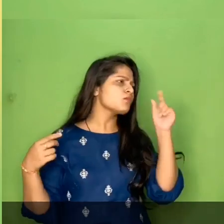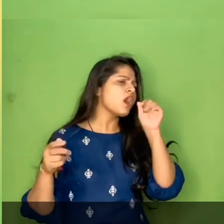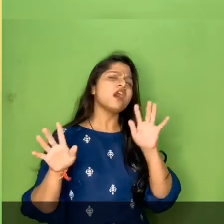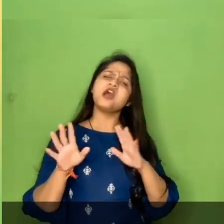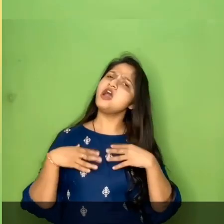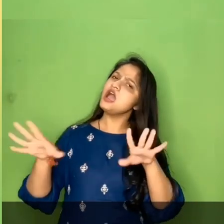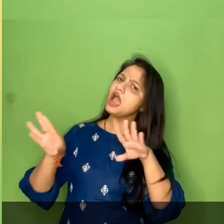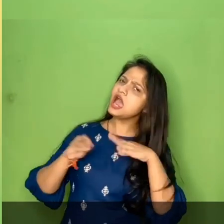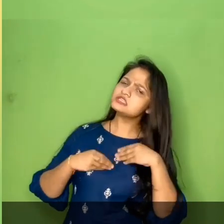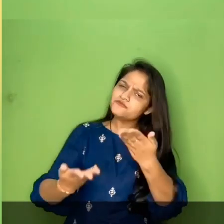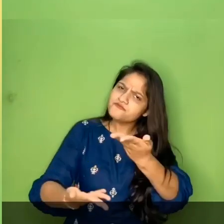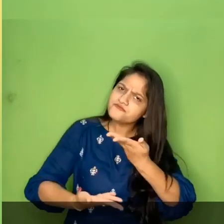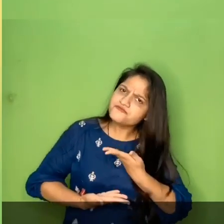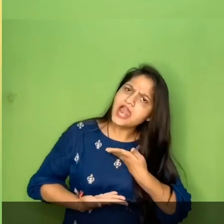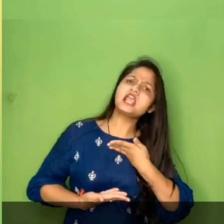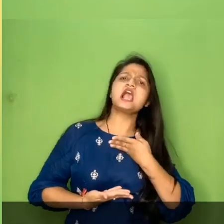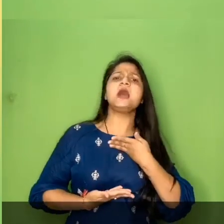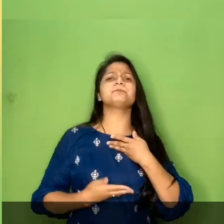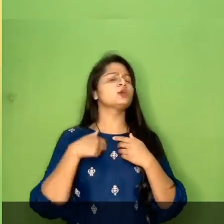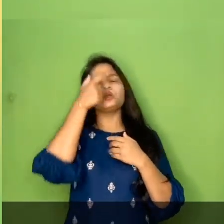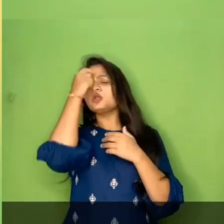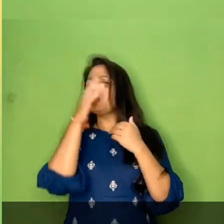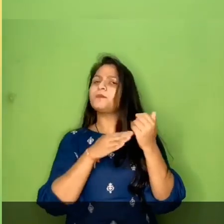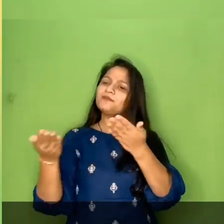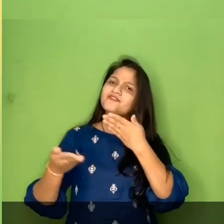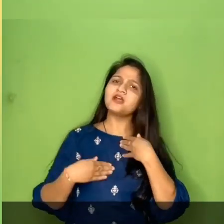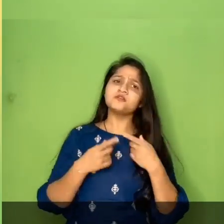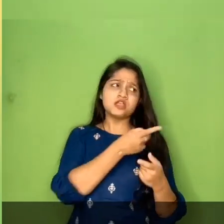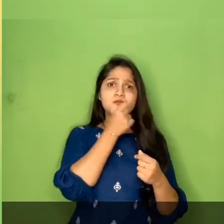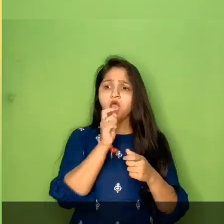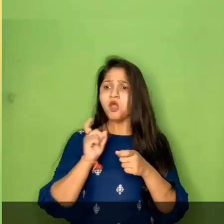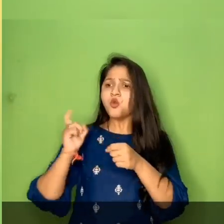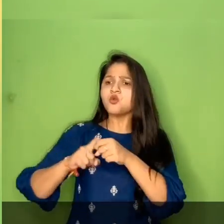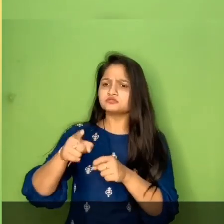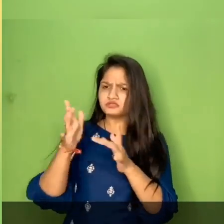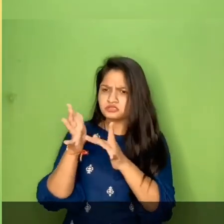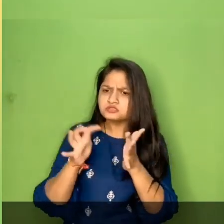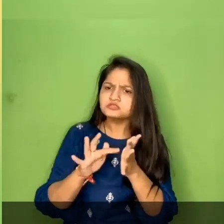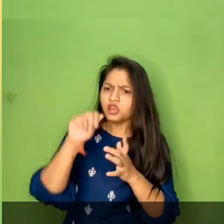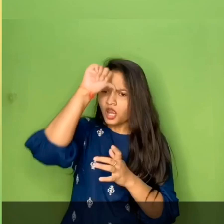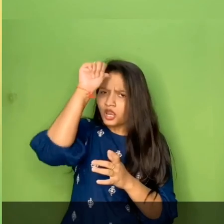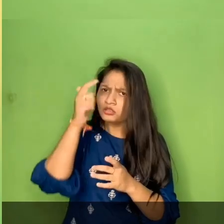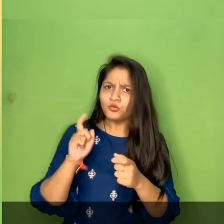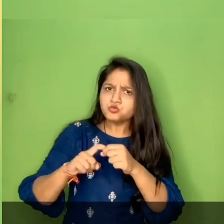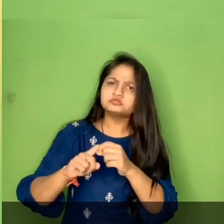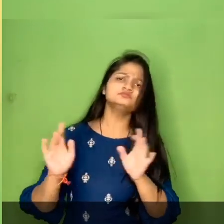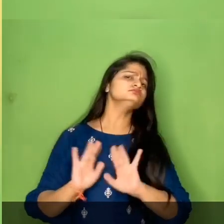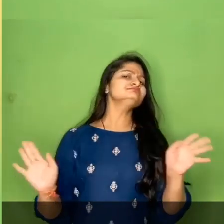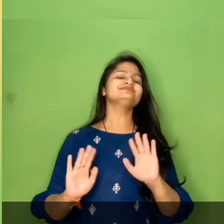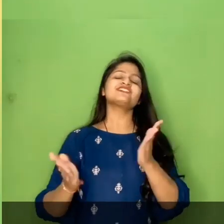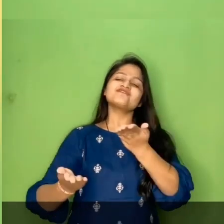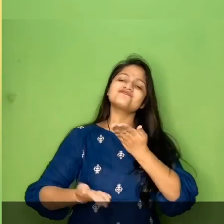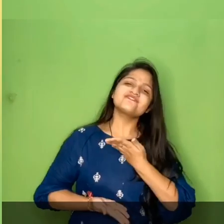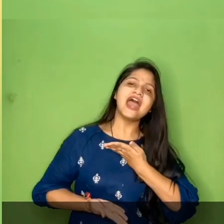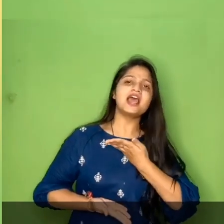चला जाऊँगा। वहाँ पे एक धनी व्यक्ति था। उसने कहा, हाँ हाँ, तुम अंदर आ सकते हो। और बिना उससे कुछ पूछे उसको अपने घर पनाह